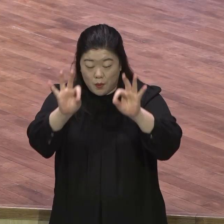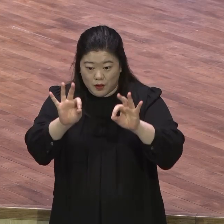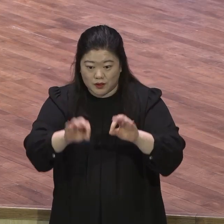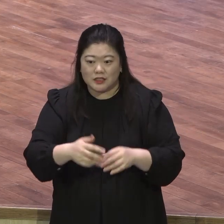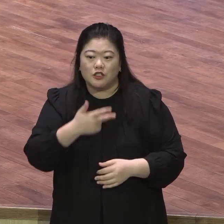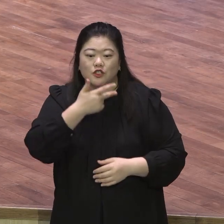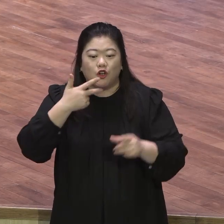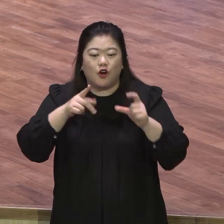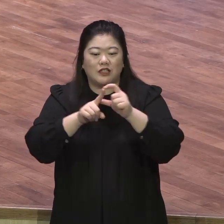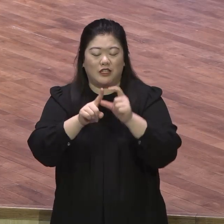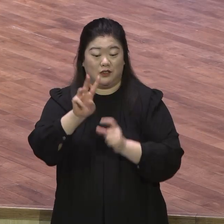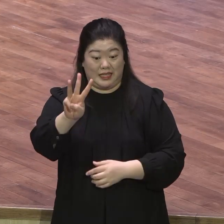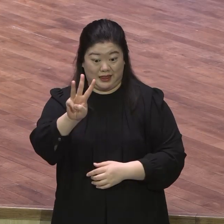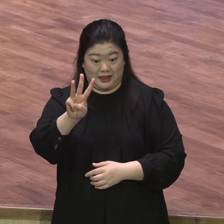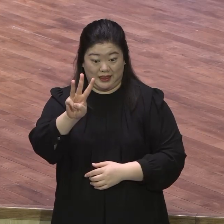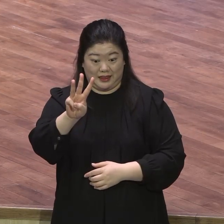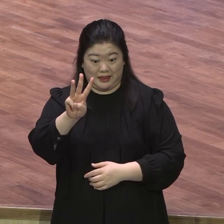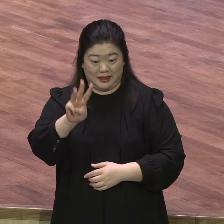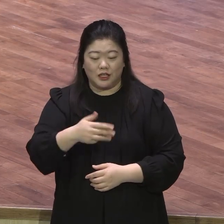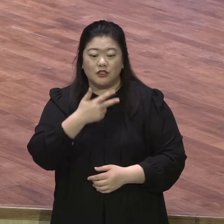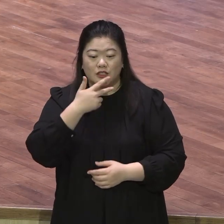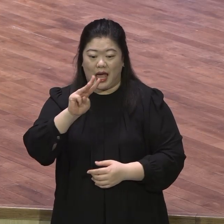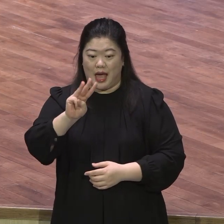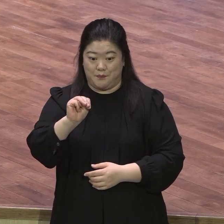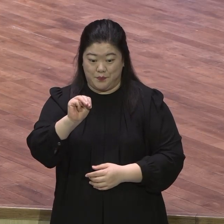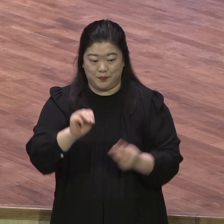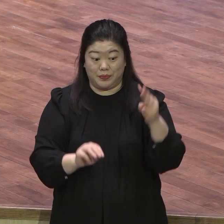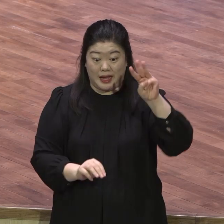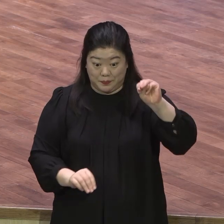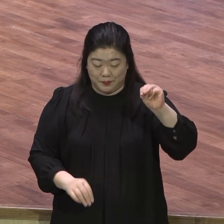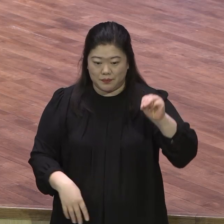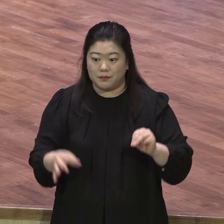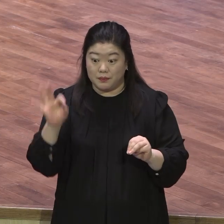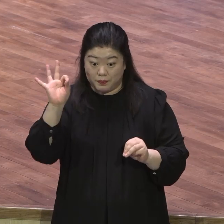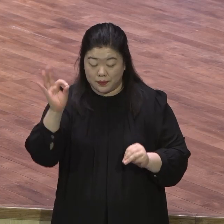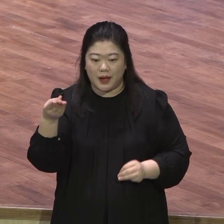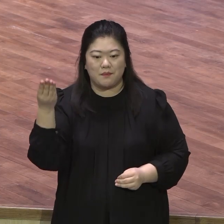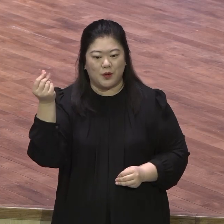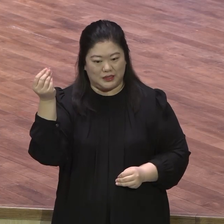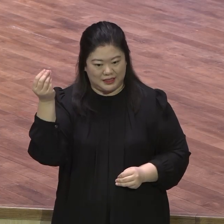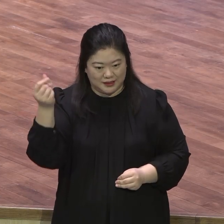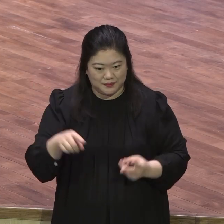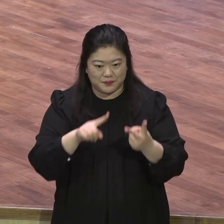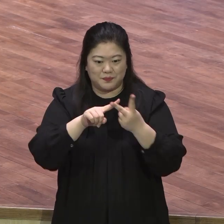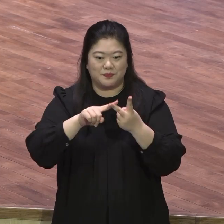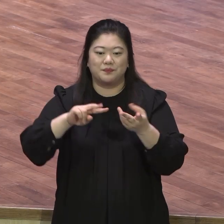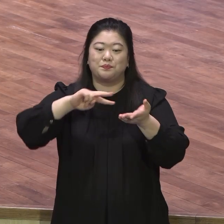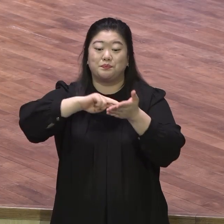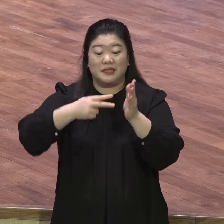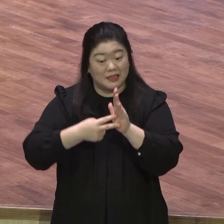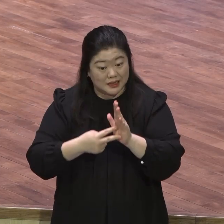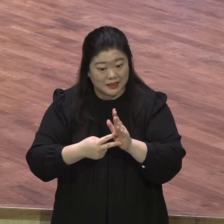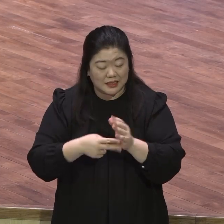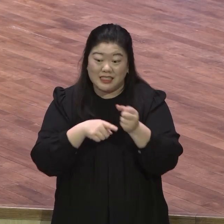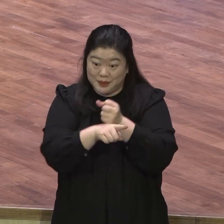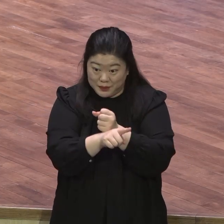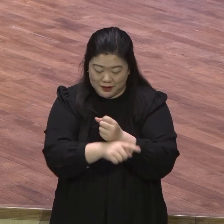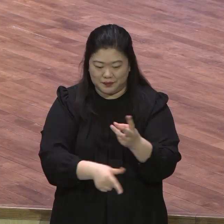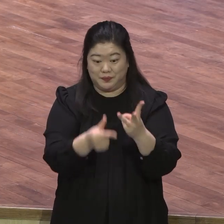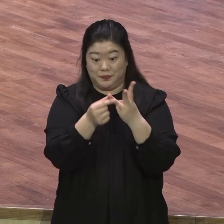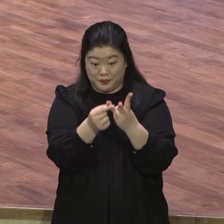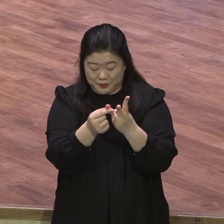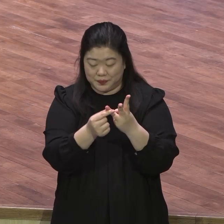단어로 표현해 놓은 거 있어요 그게 뭐냐 머니 미닝 미션 그런 뜻이에요 그러니까